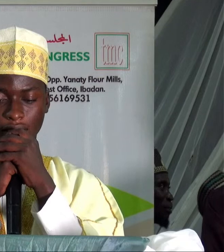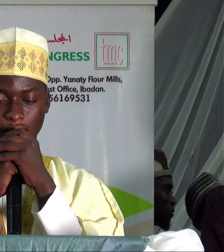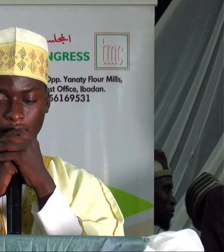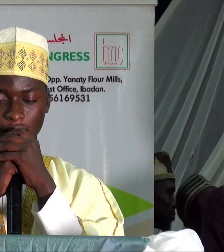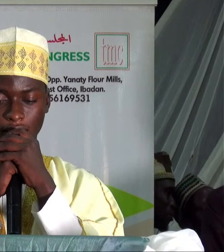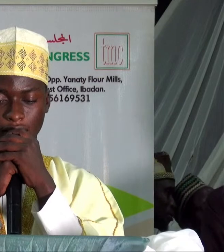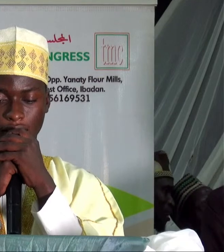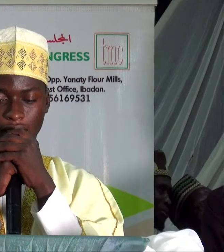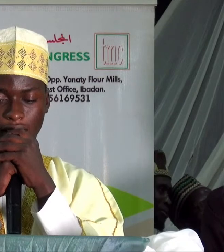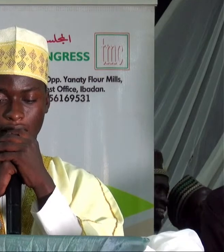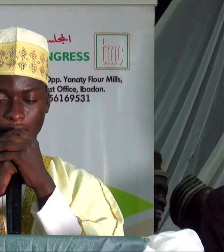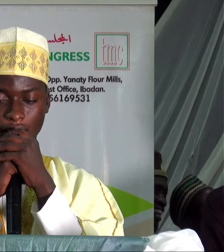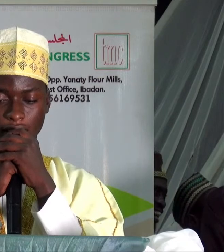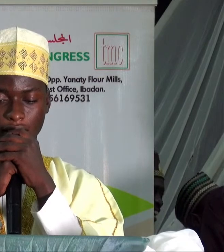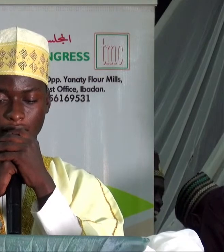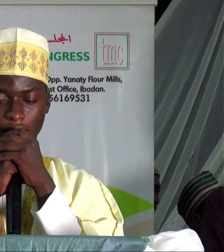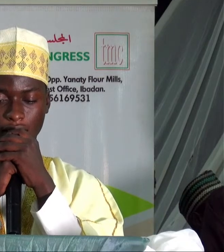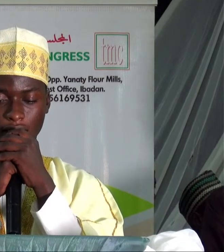مطمئنة